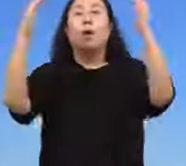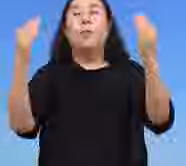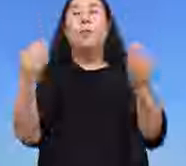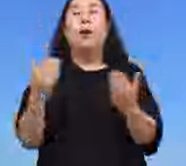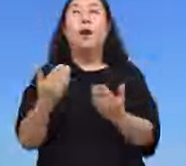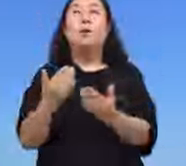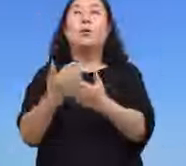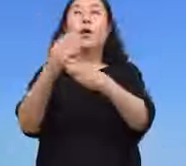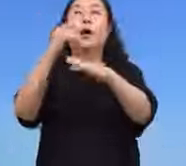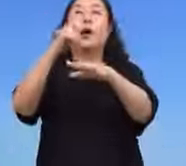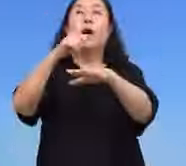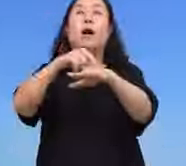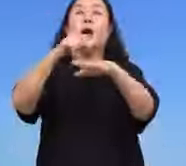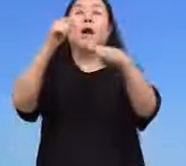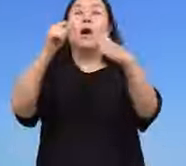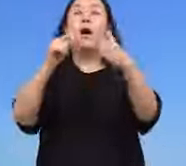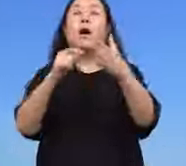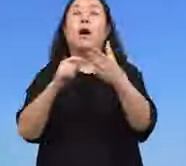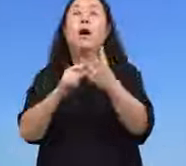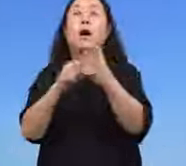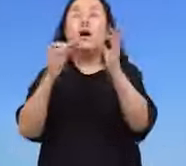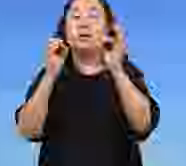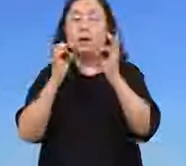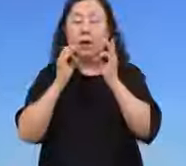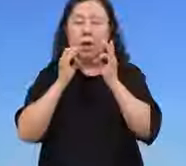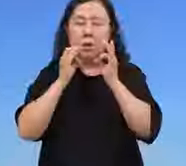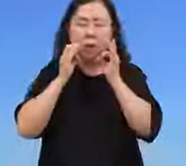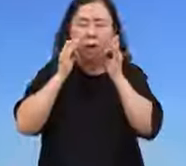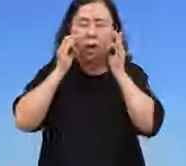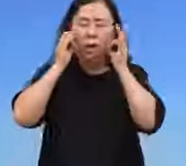온 마음과 정성 다해